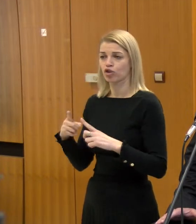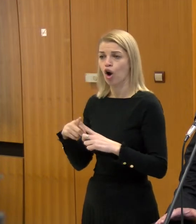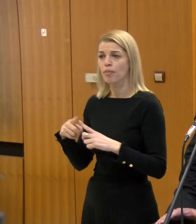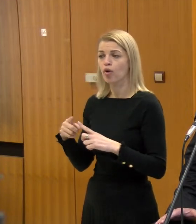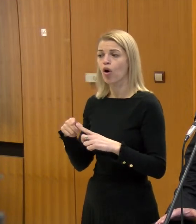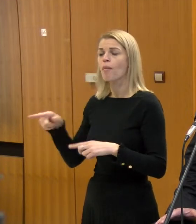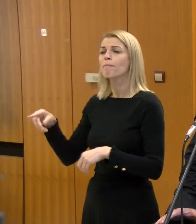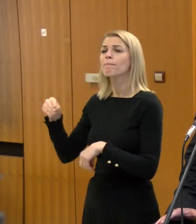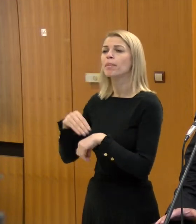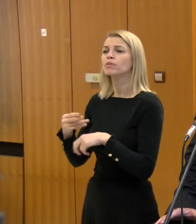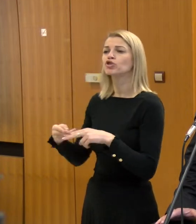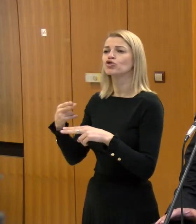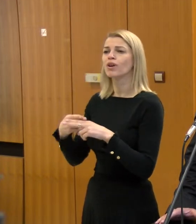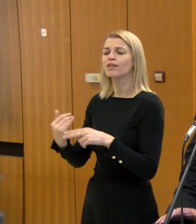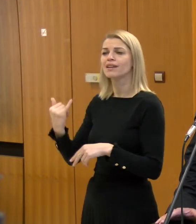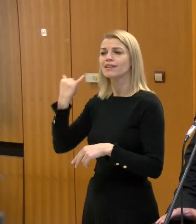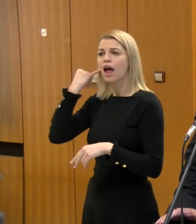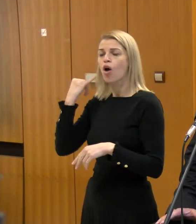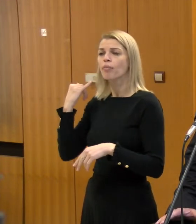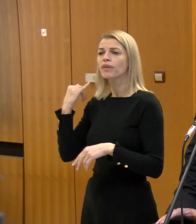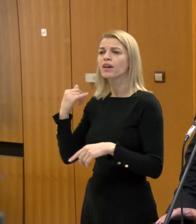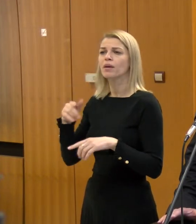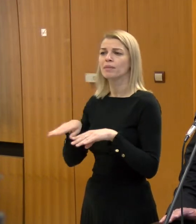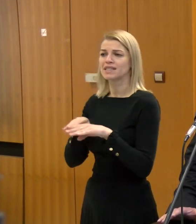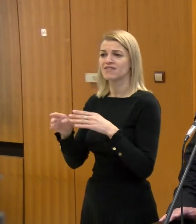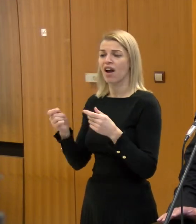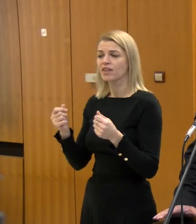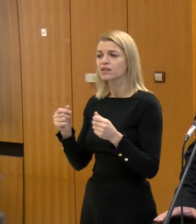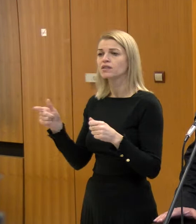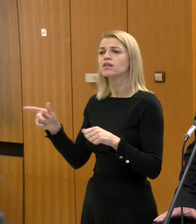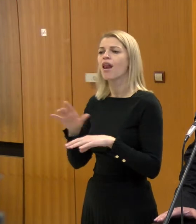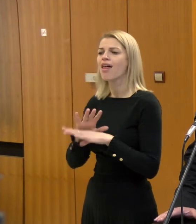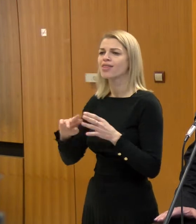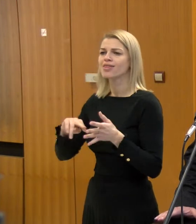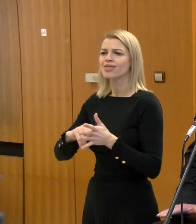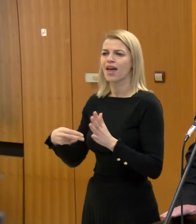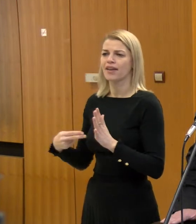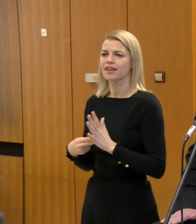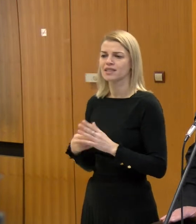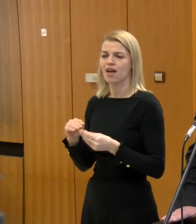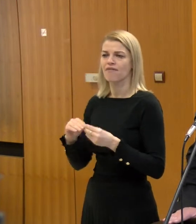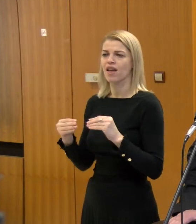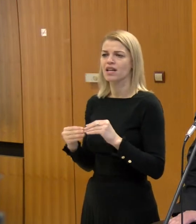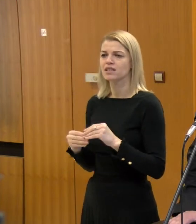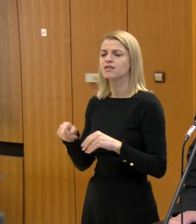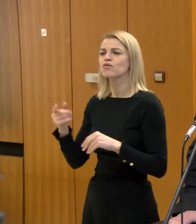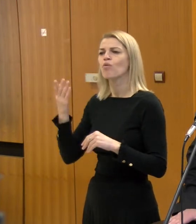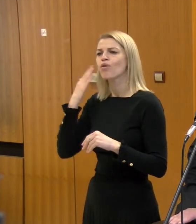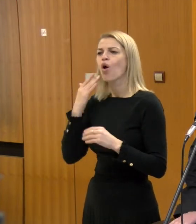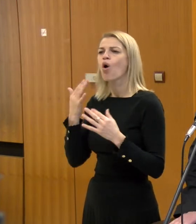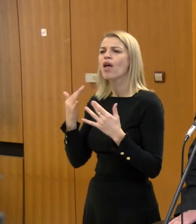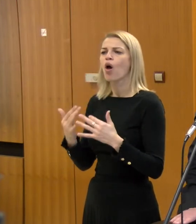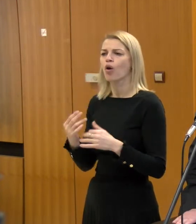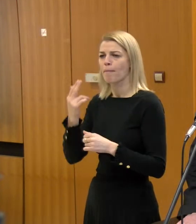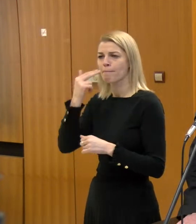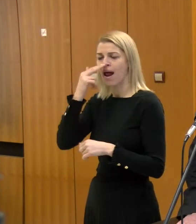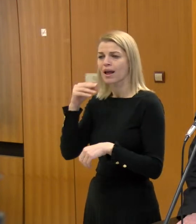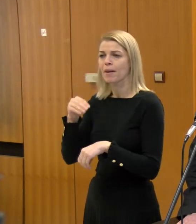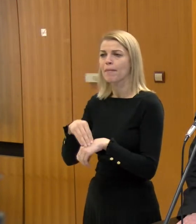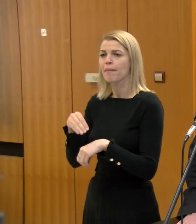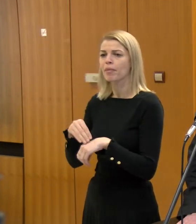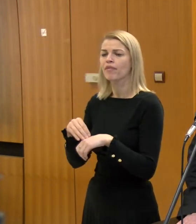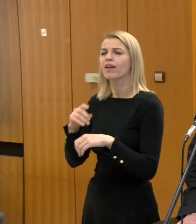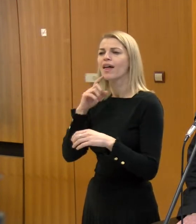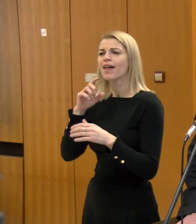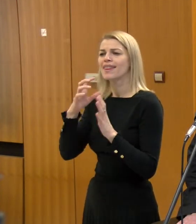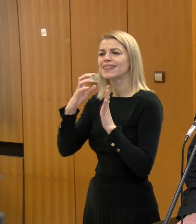pripomienky zo strany štátneho tajomníka ministerstva financí boli iba technického rázu. Bolo to niekoľko malých pripomienok v